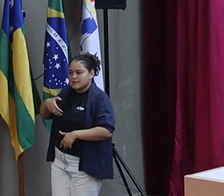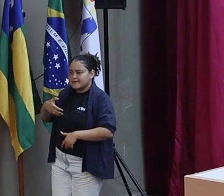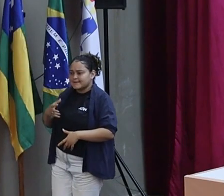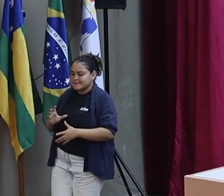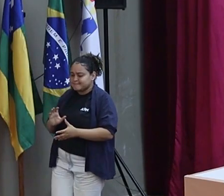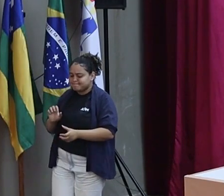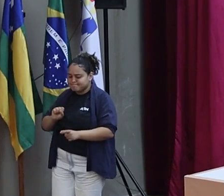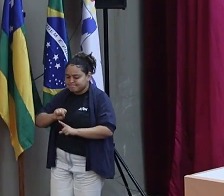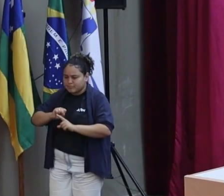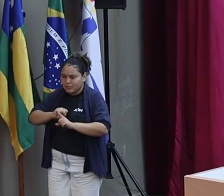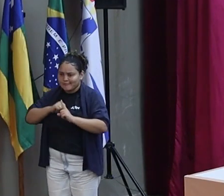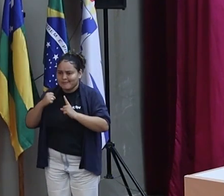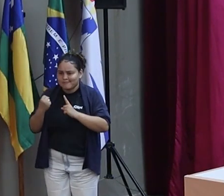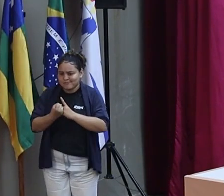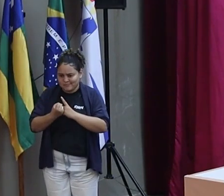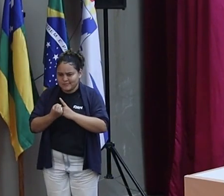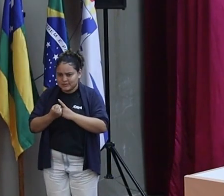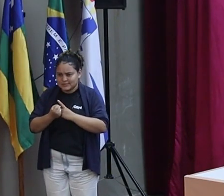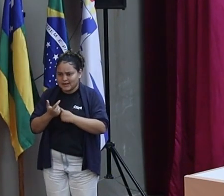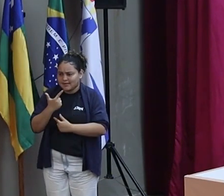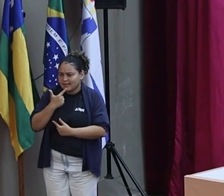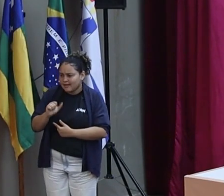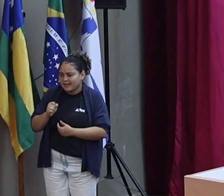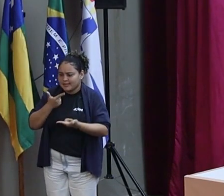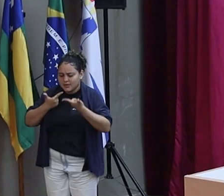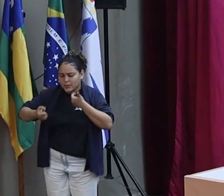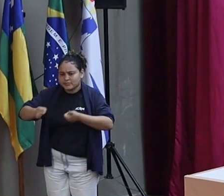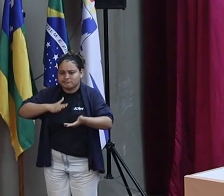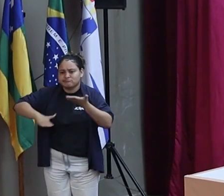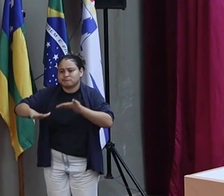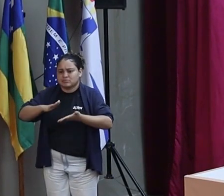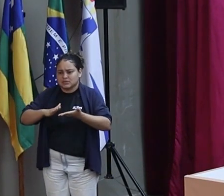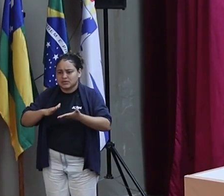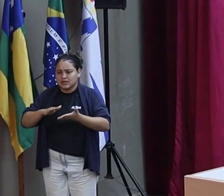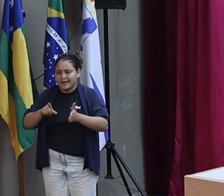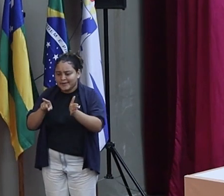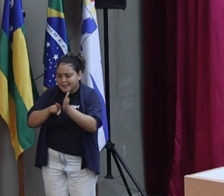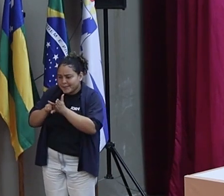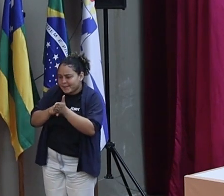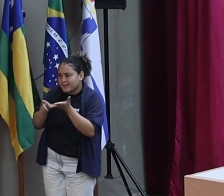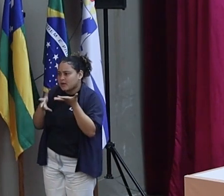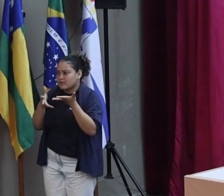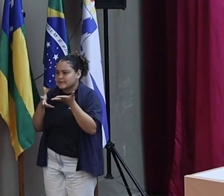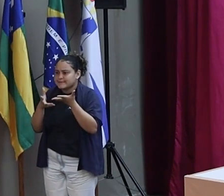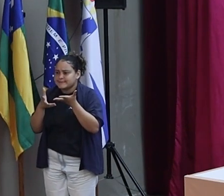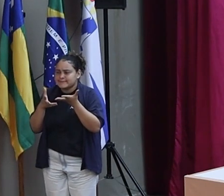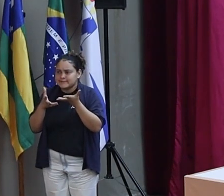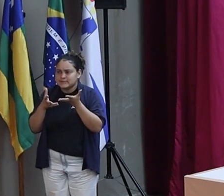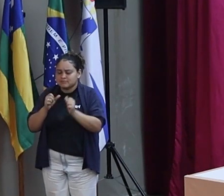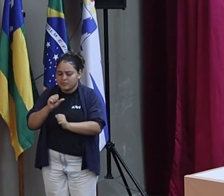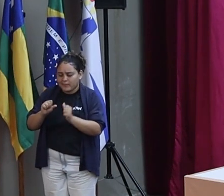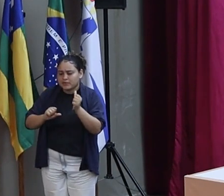Humanas, Letras e Linguística, procuramos o fórum por meio da SBPC, e, por meio daquele estudo,